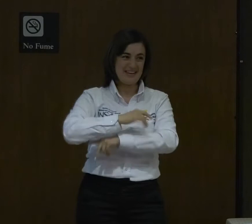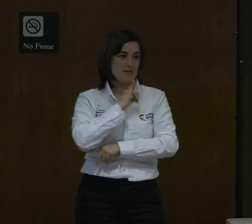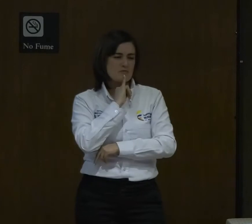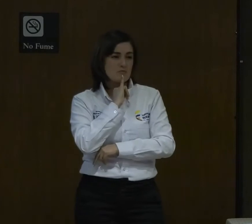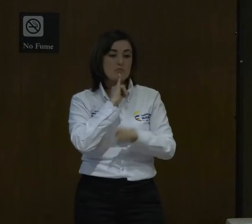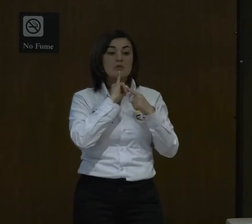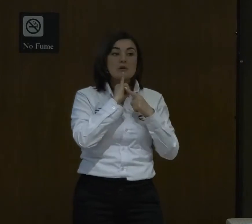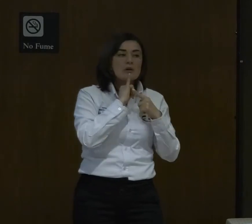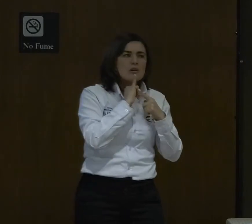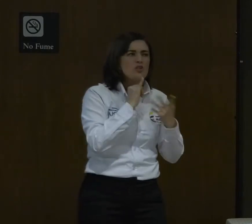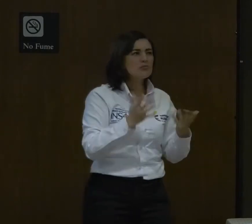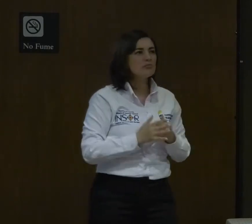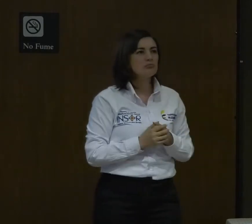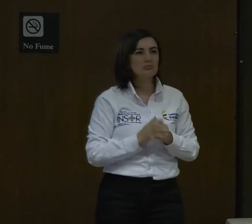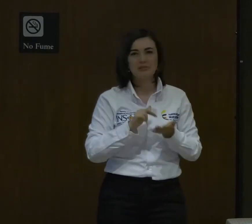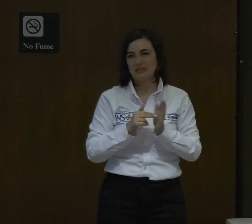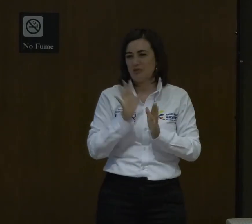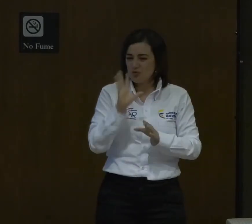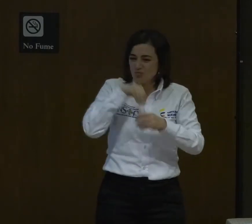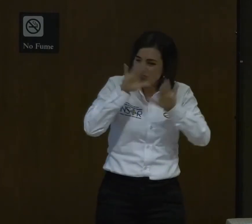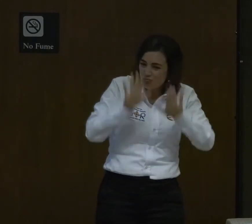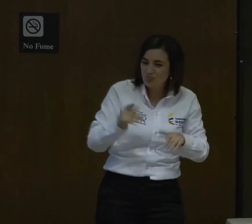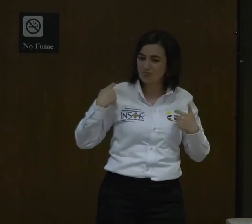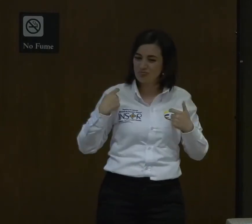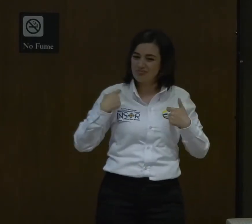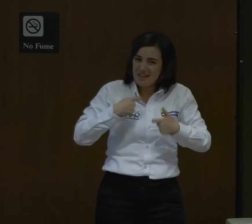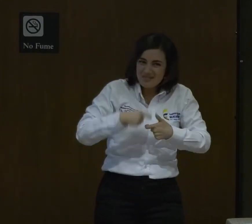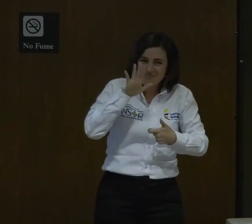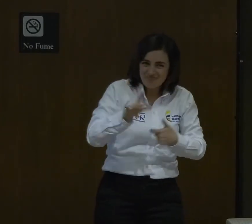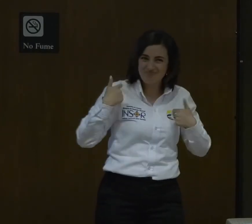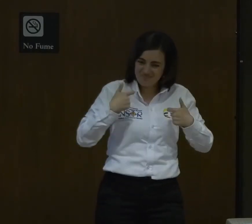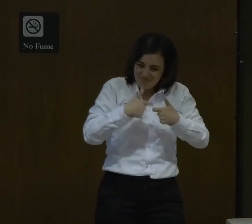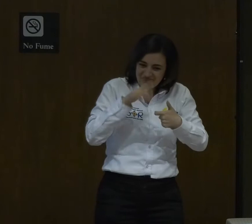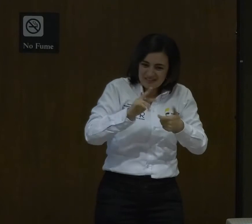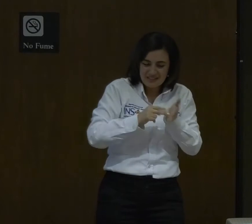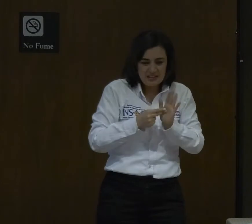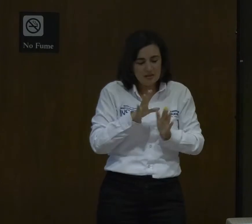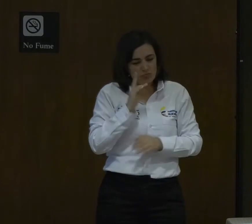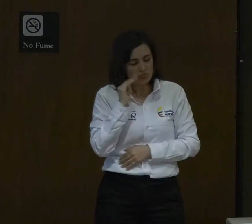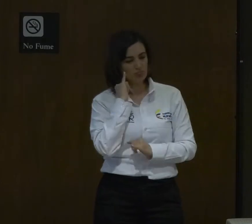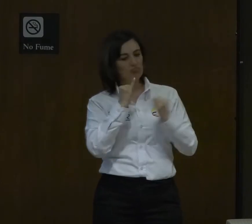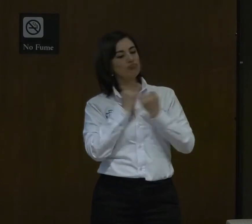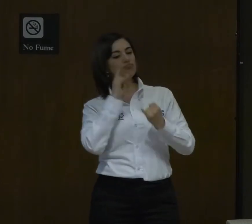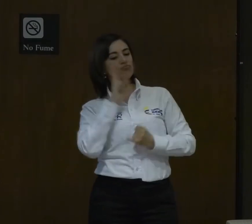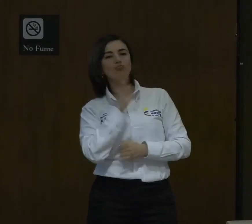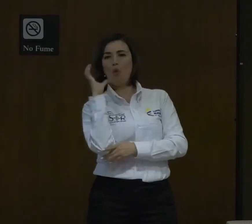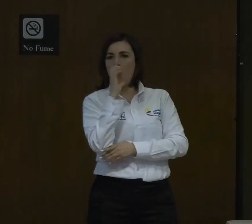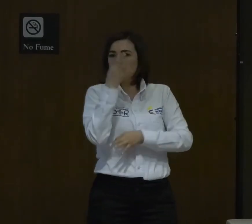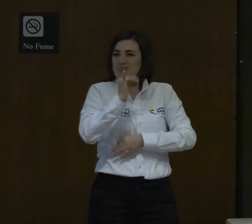El idioma, el español, que es la lengua de identidad nacional en